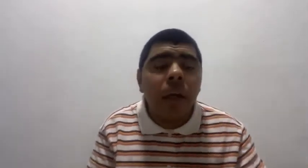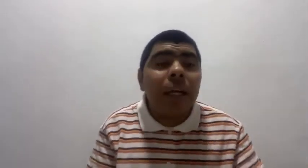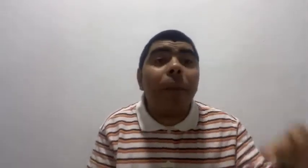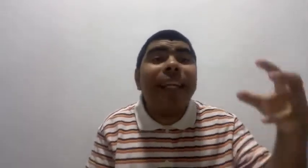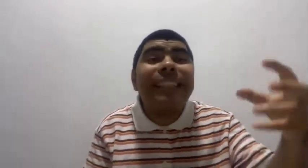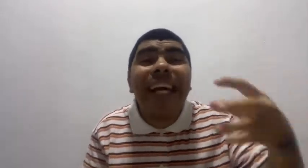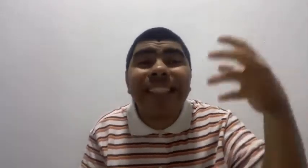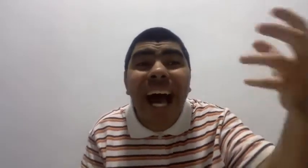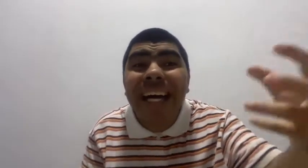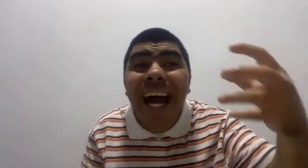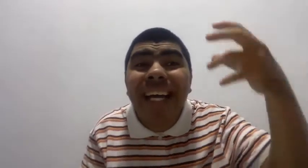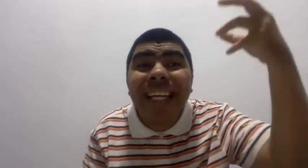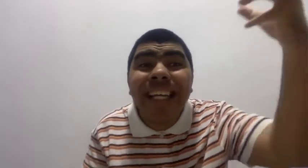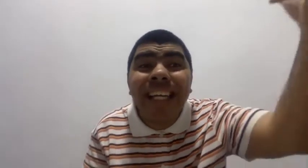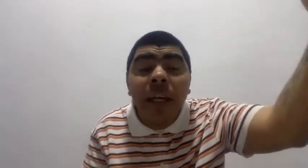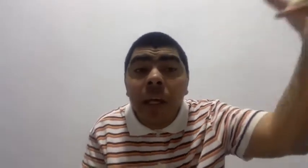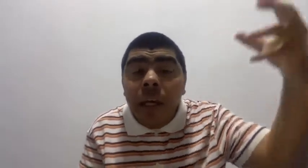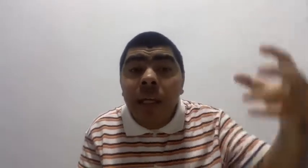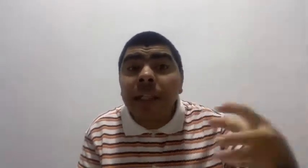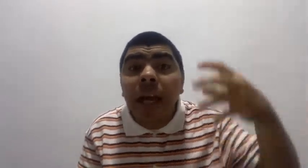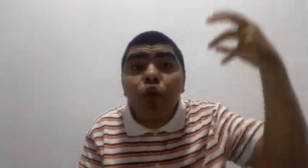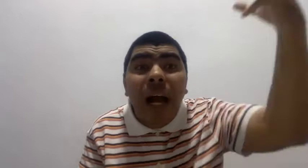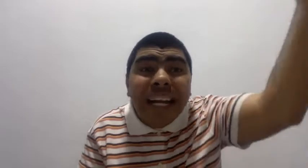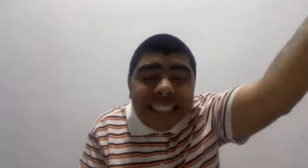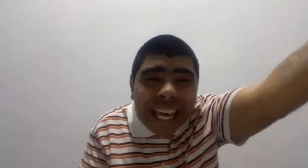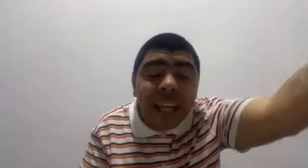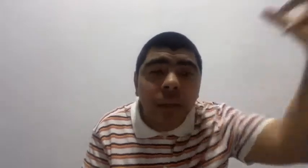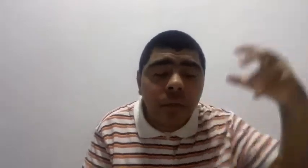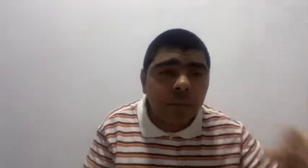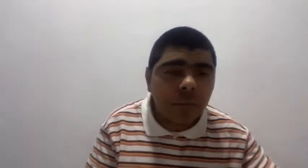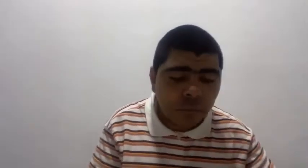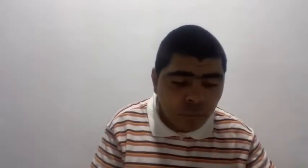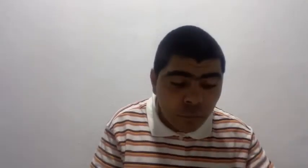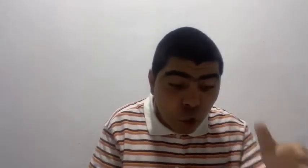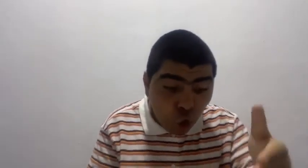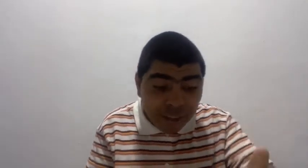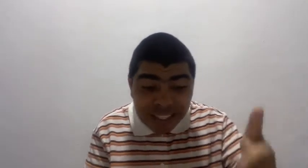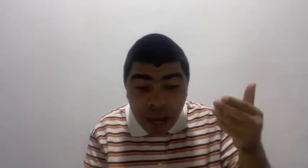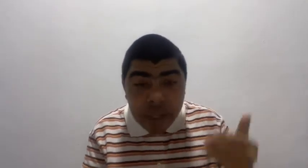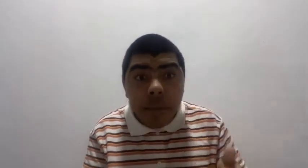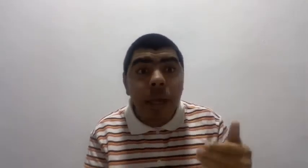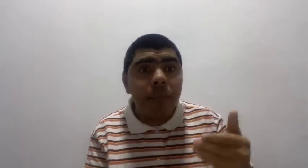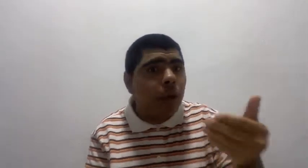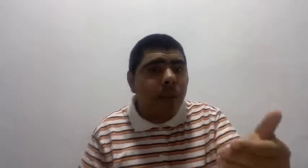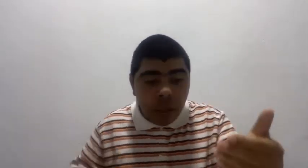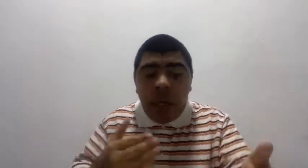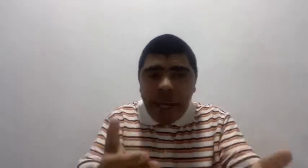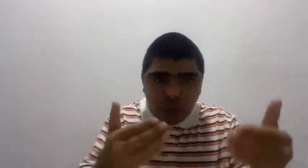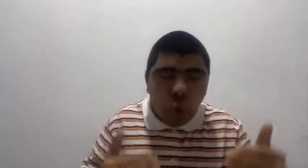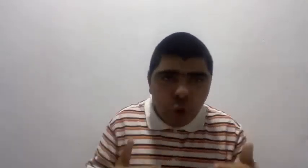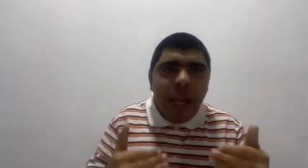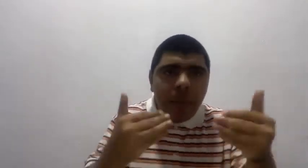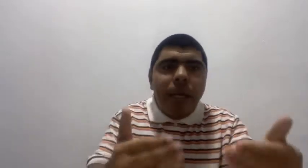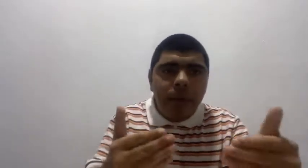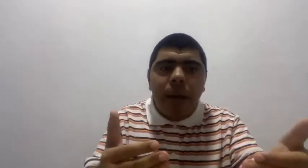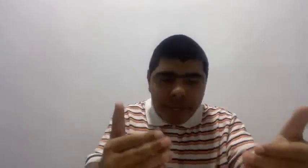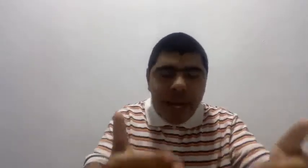La verdad sana y te ayuda a crecer. Lo dice la Biblia, hermano. Estudia la Biblia. Vaya a